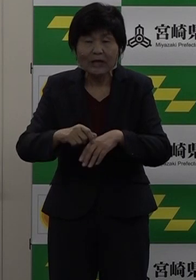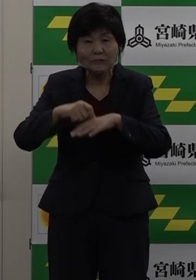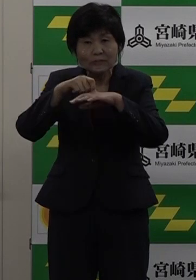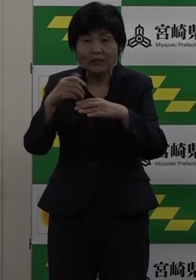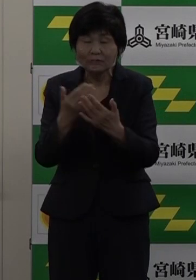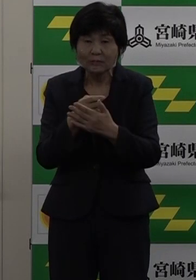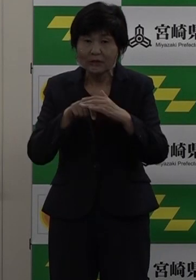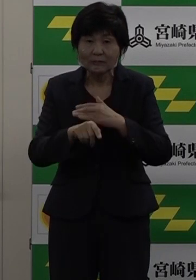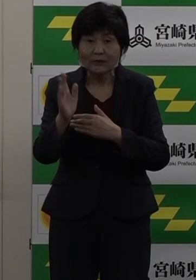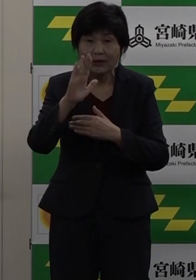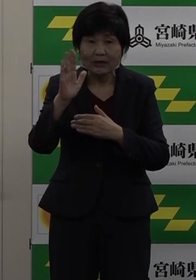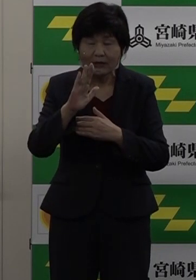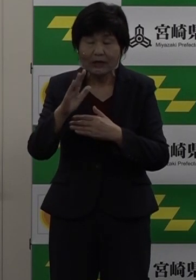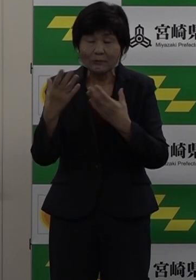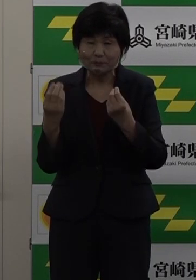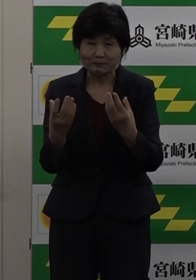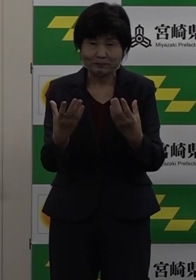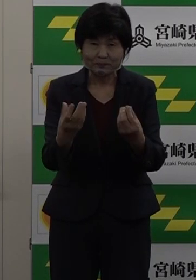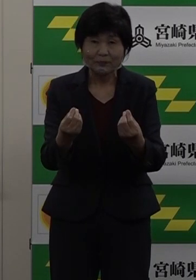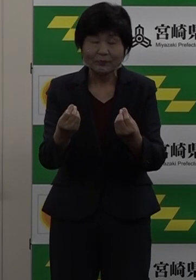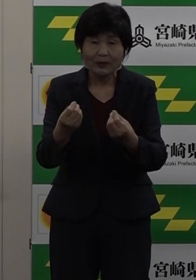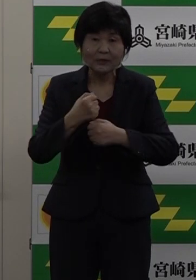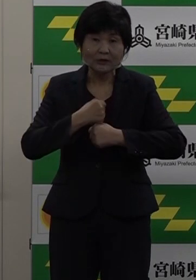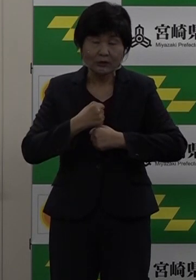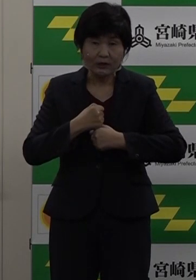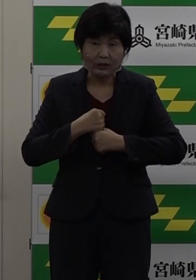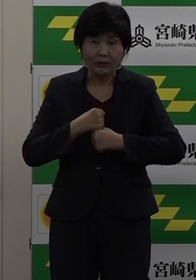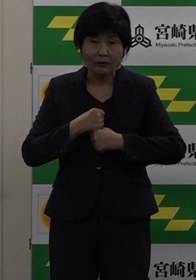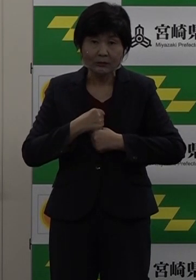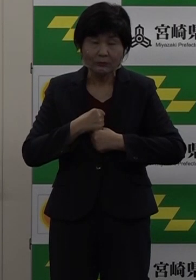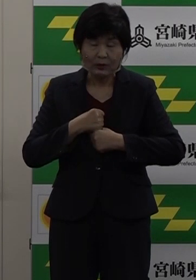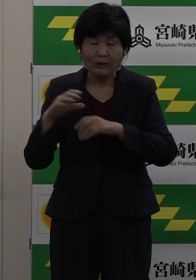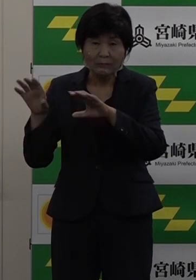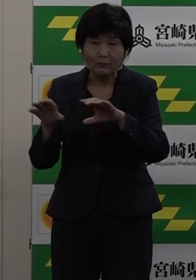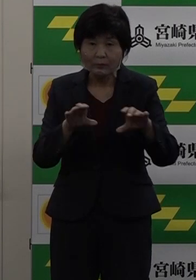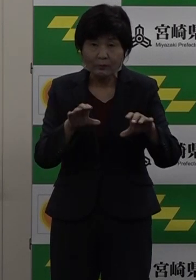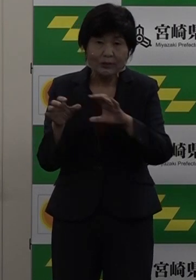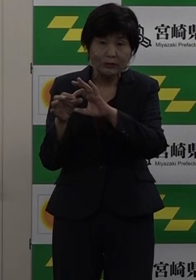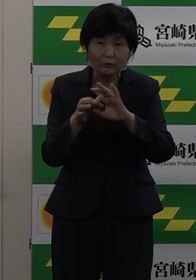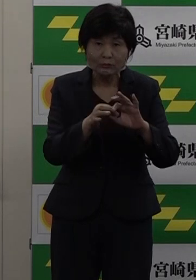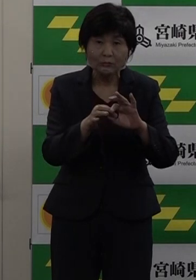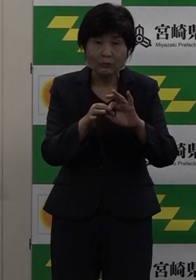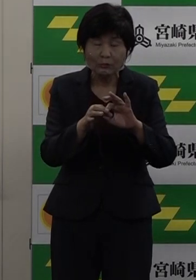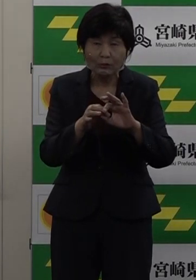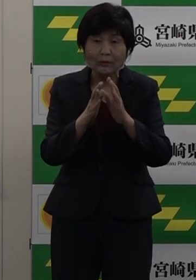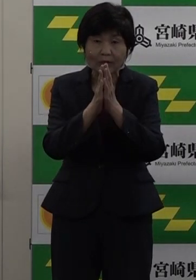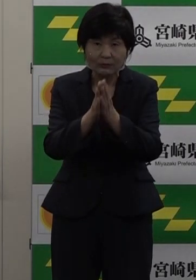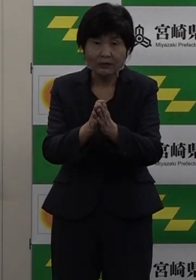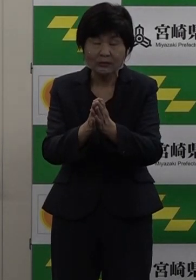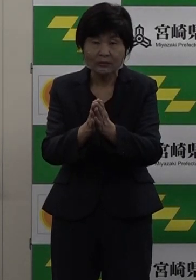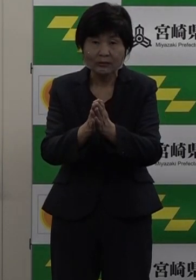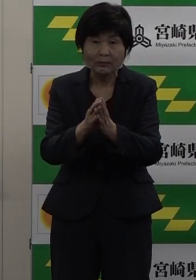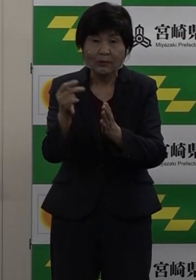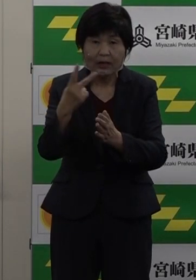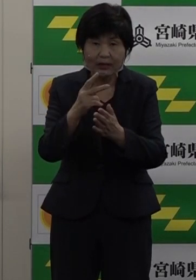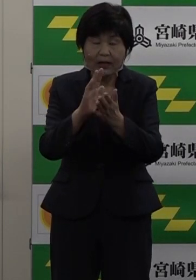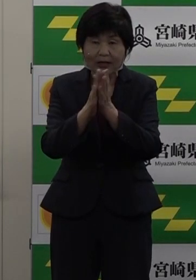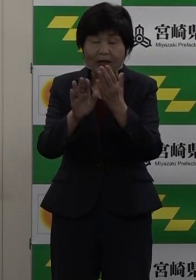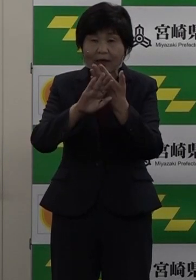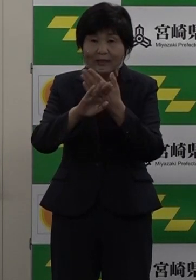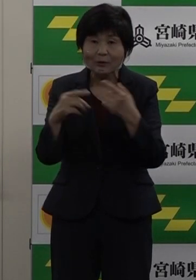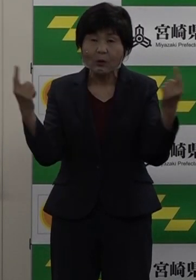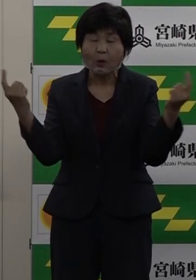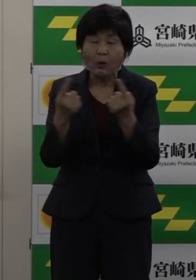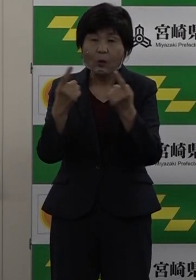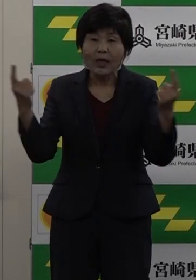ということをですね、ぜひご理解をいただきたいと考えております。はい、県外との往来についてはこれは引き